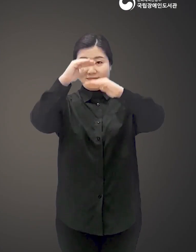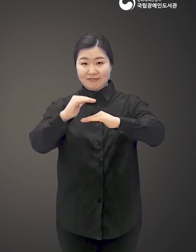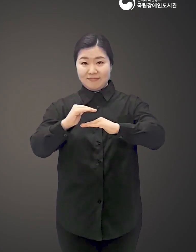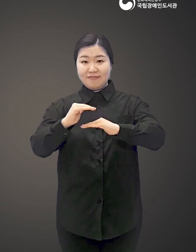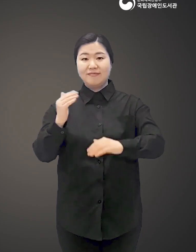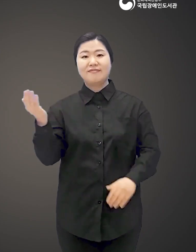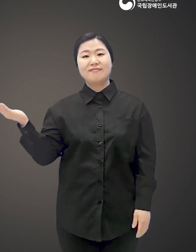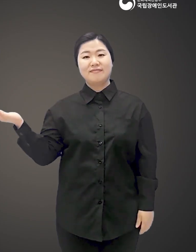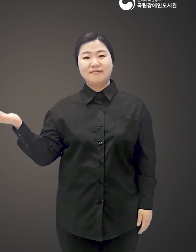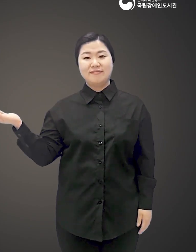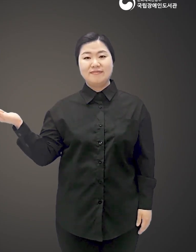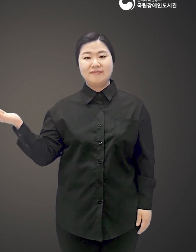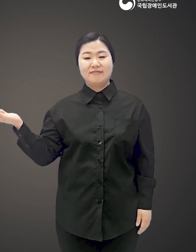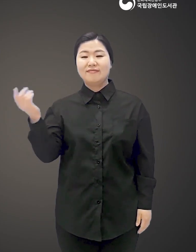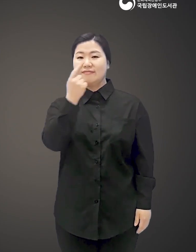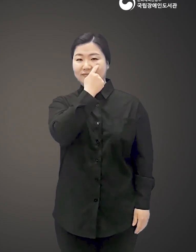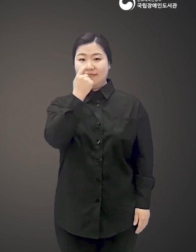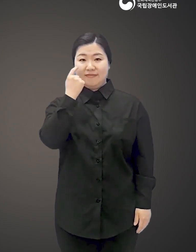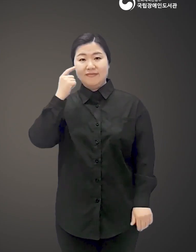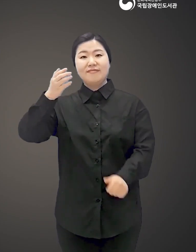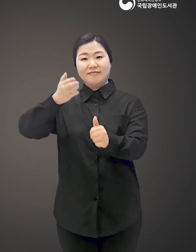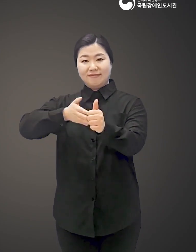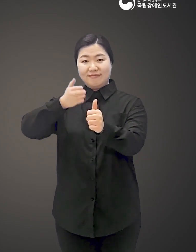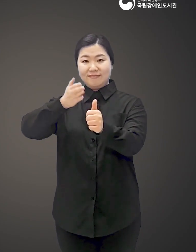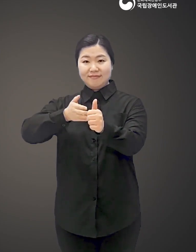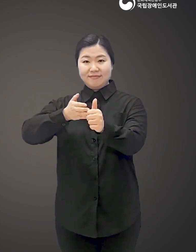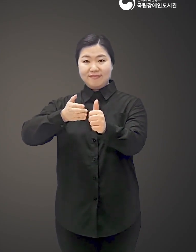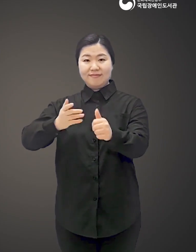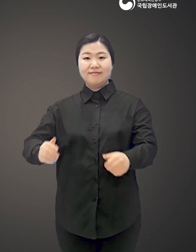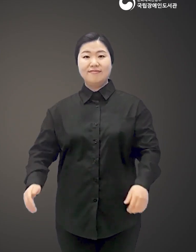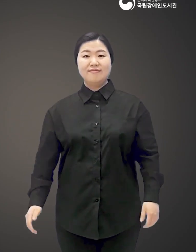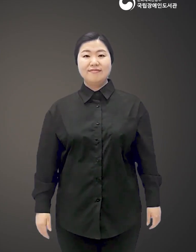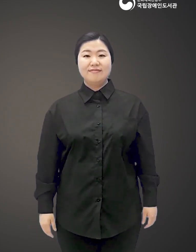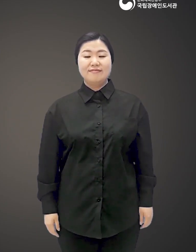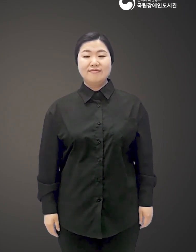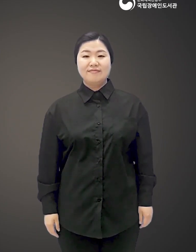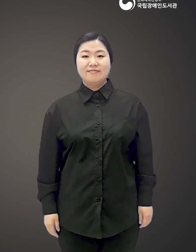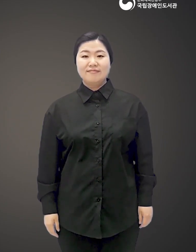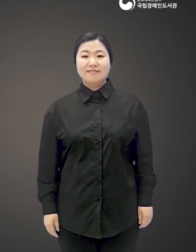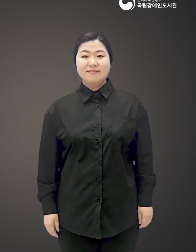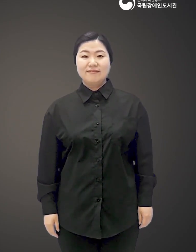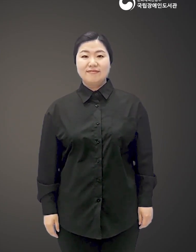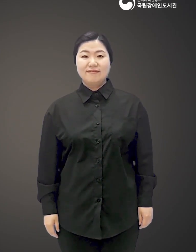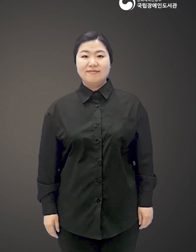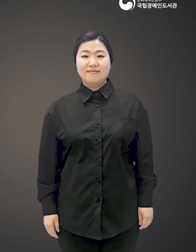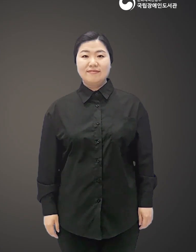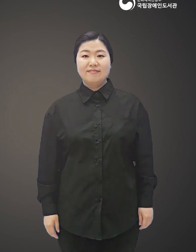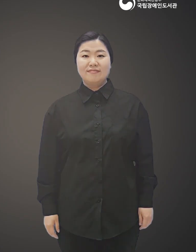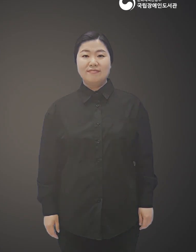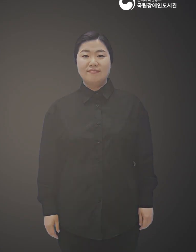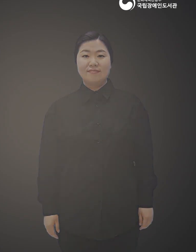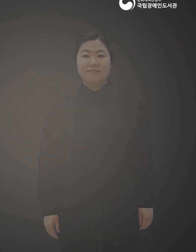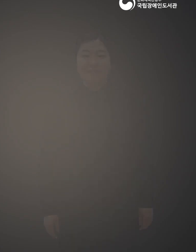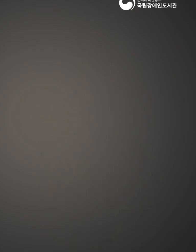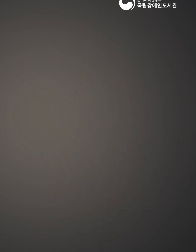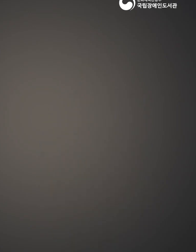일도 없다는 너에게. 저자 최영수. 출판사 미디어숲.